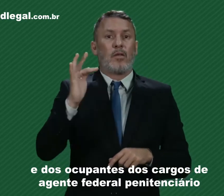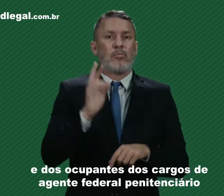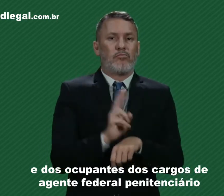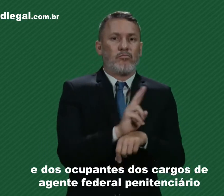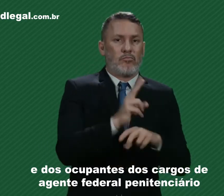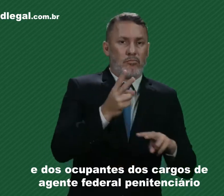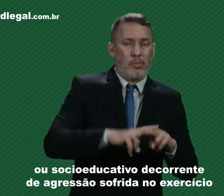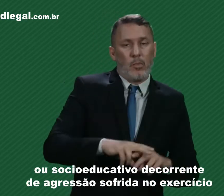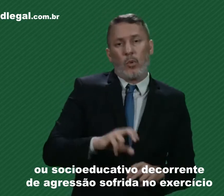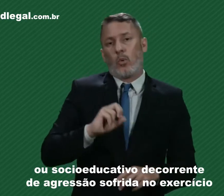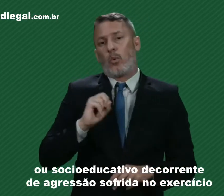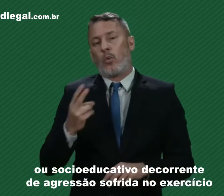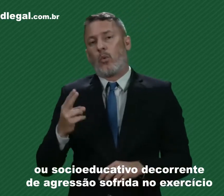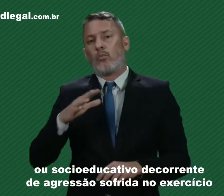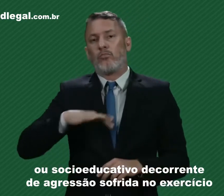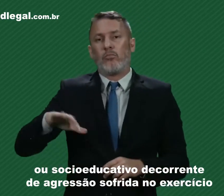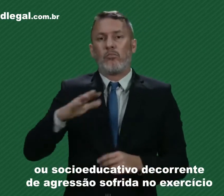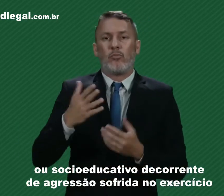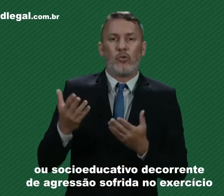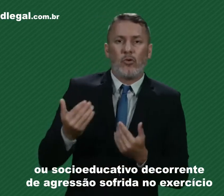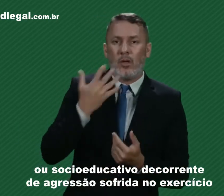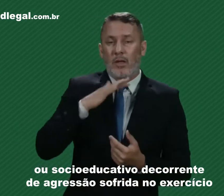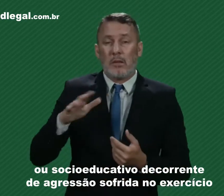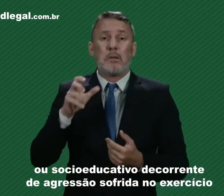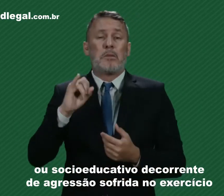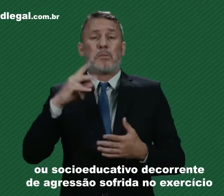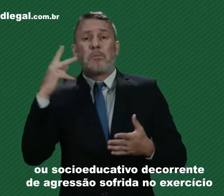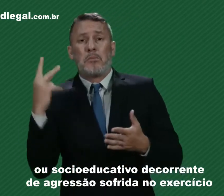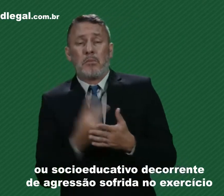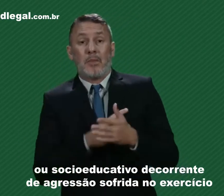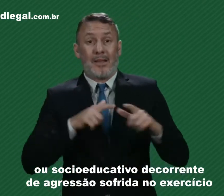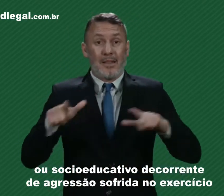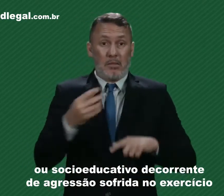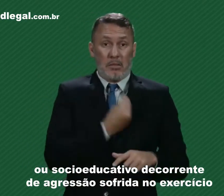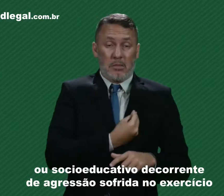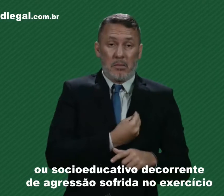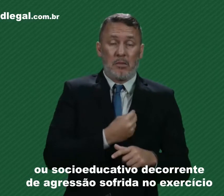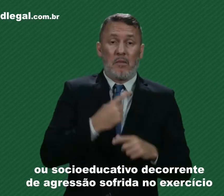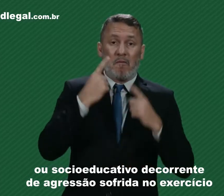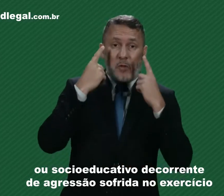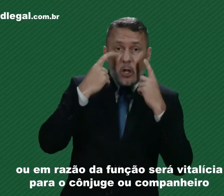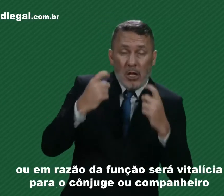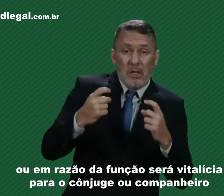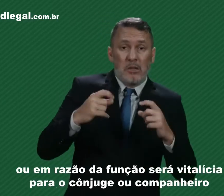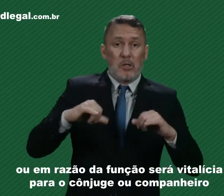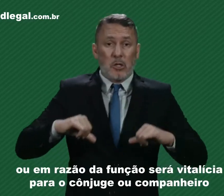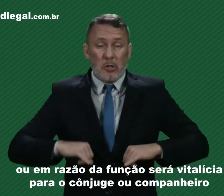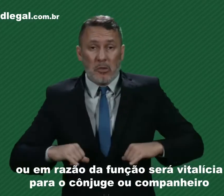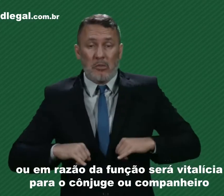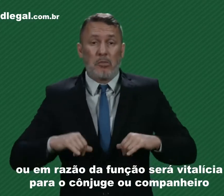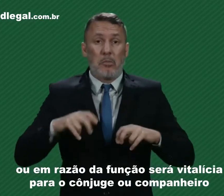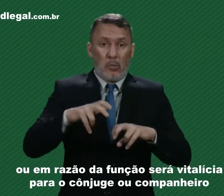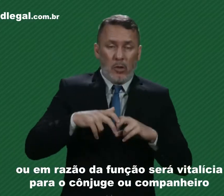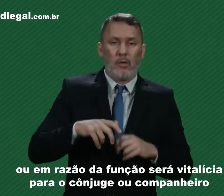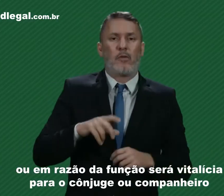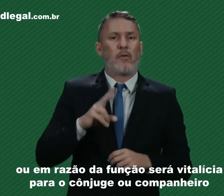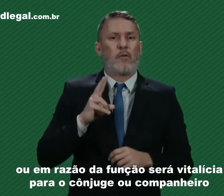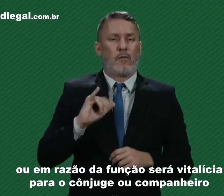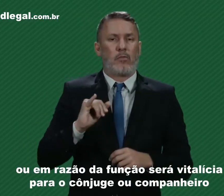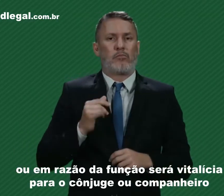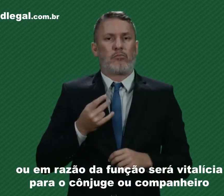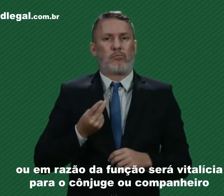federal penitenciário ou sócio educativo decorrente de agressão sofrida no exercício ou em razão da função